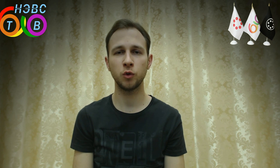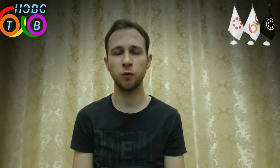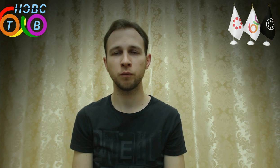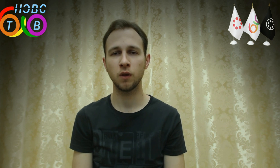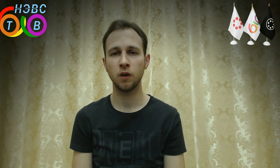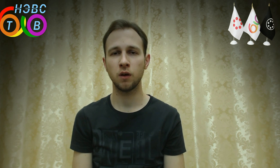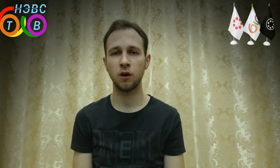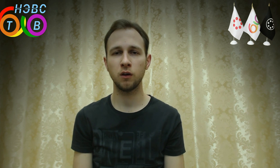что